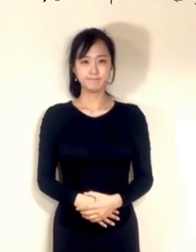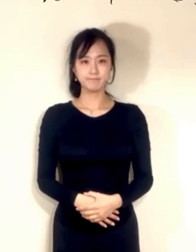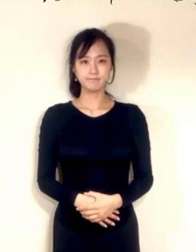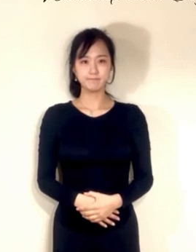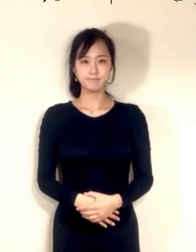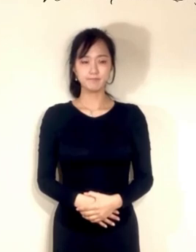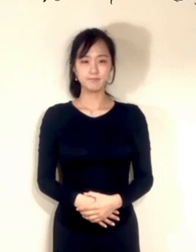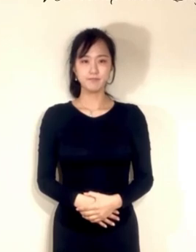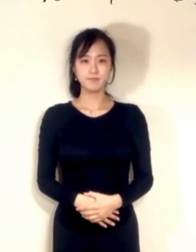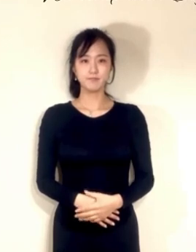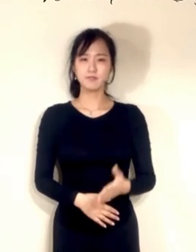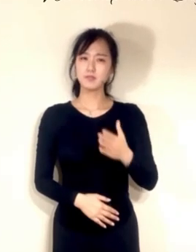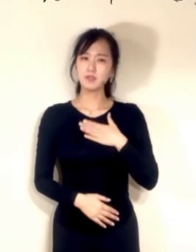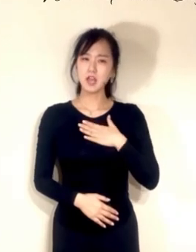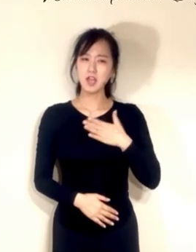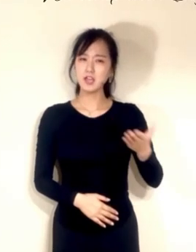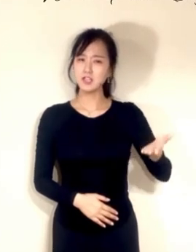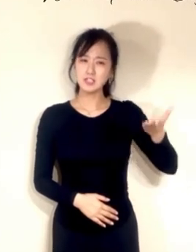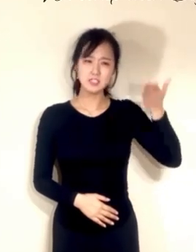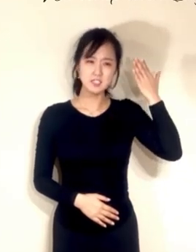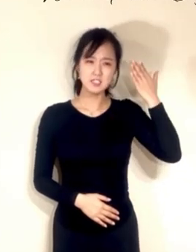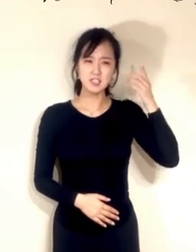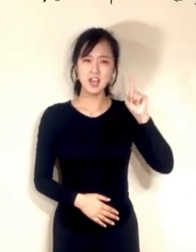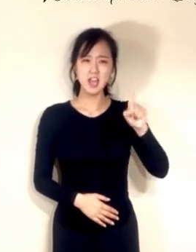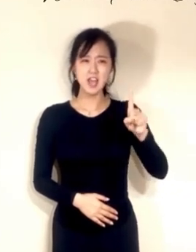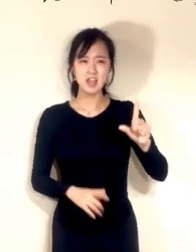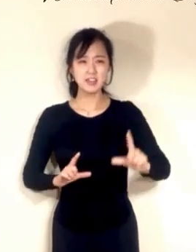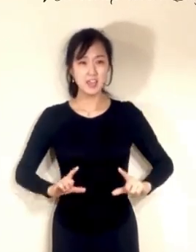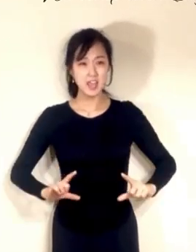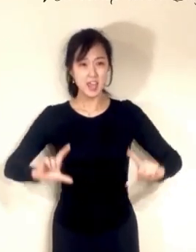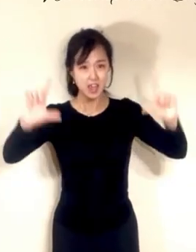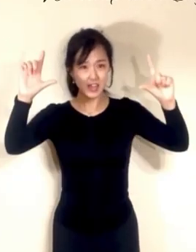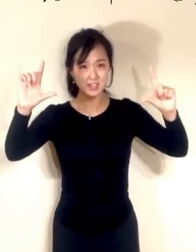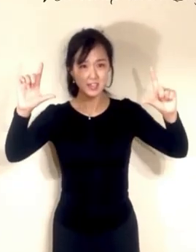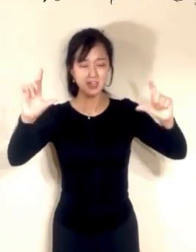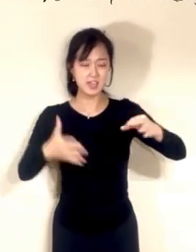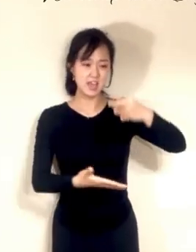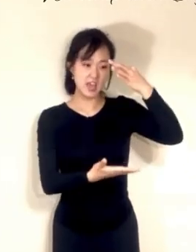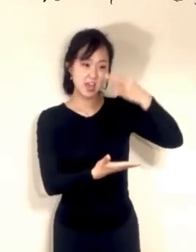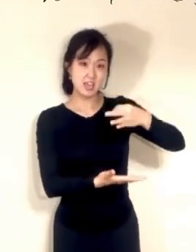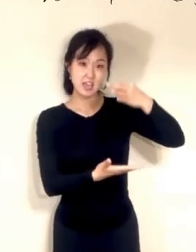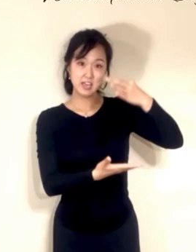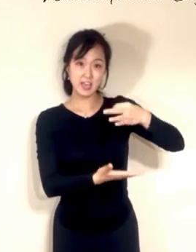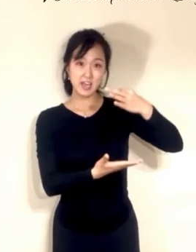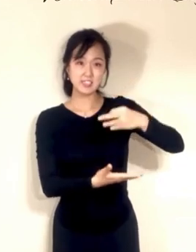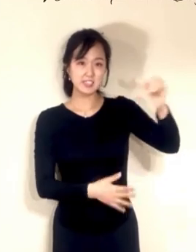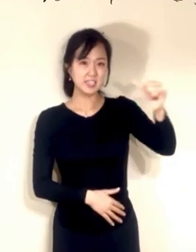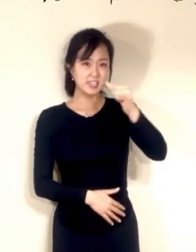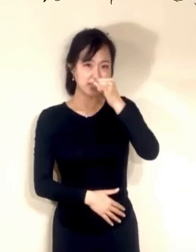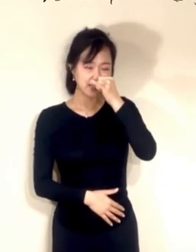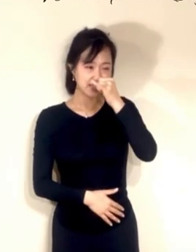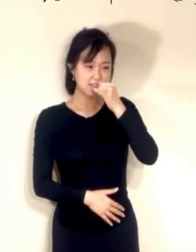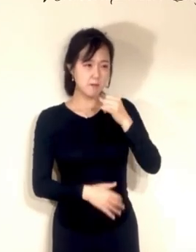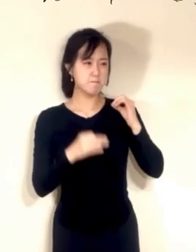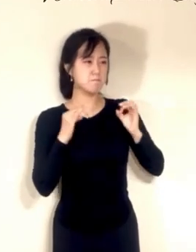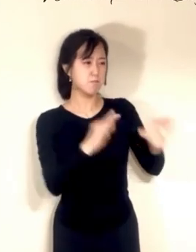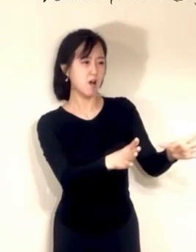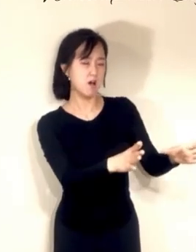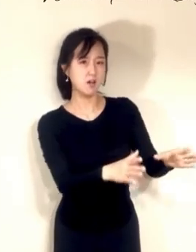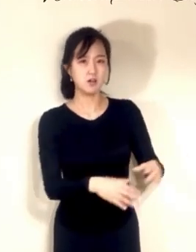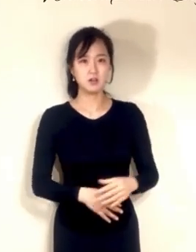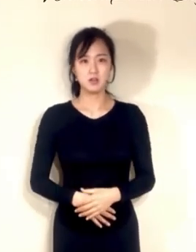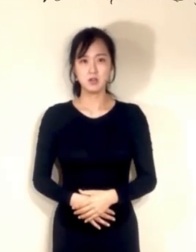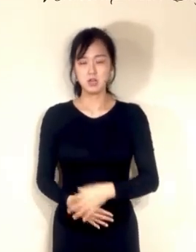다시 말해서 나의 지난 한 해는 정말로 가치 있는 일에 투자했는가,